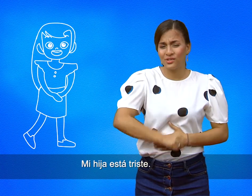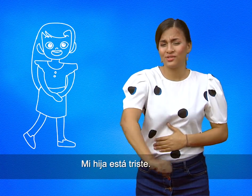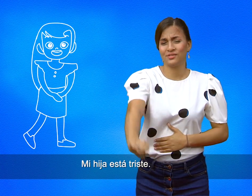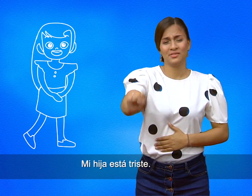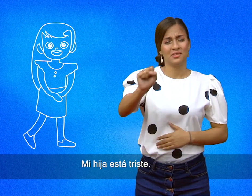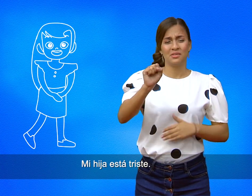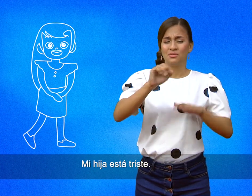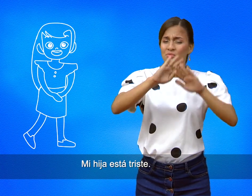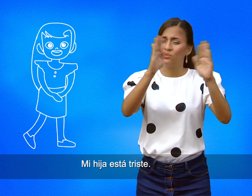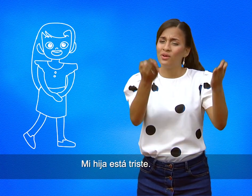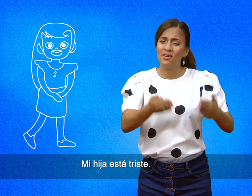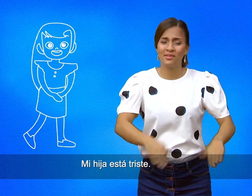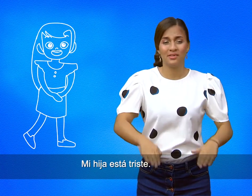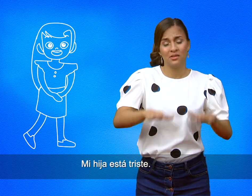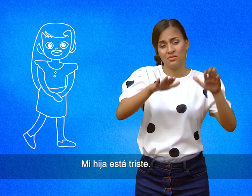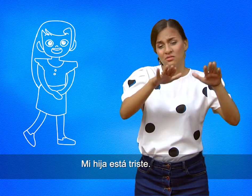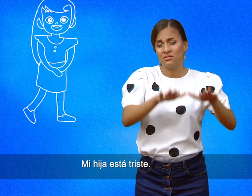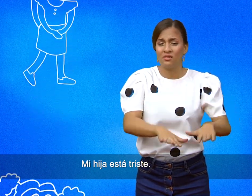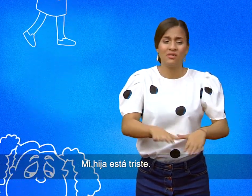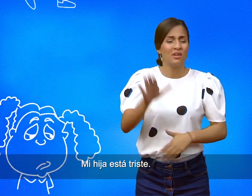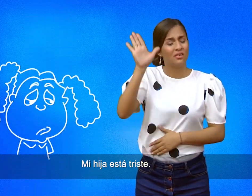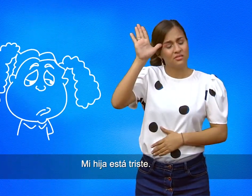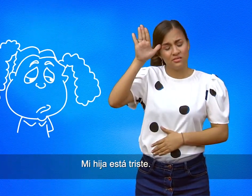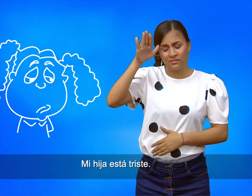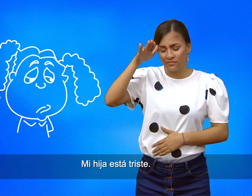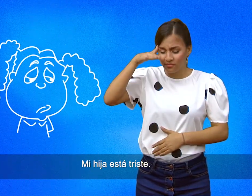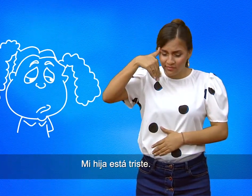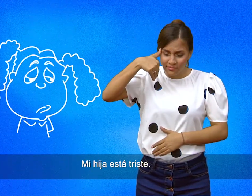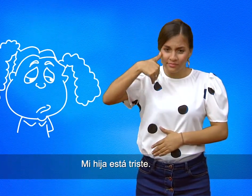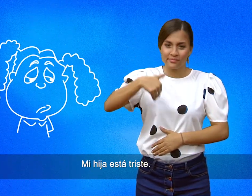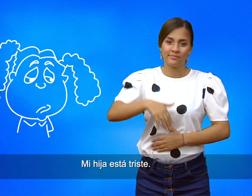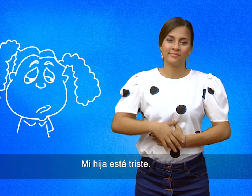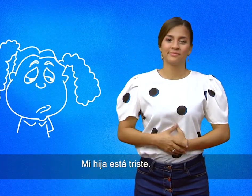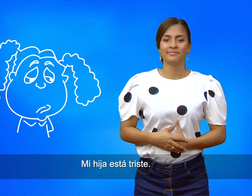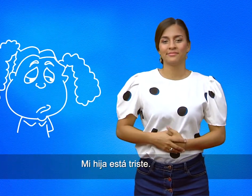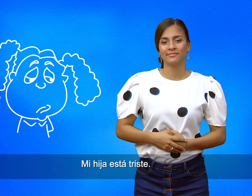hija está triste.